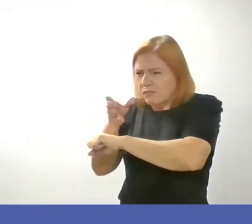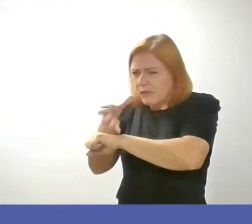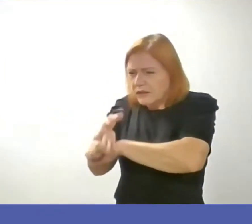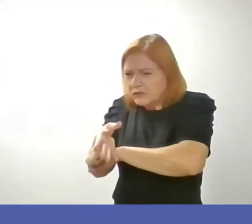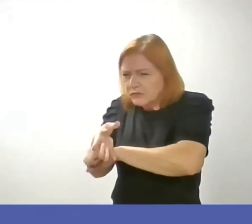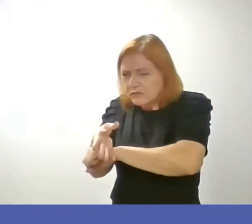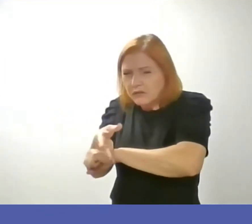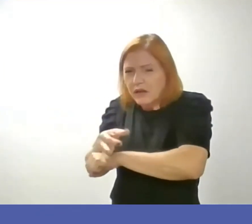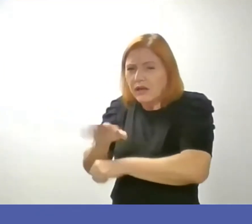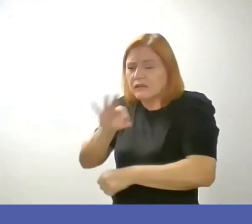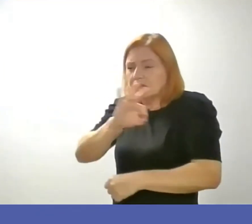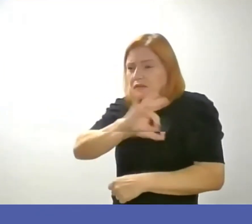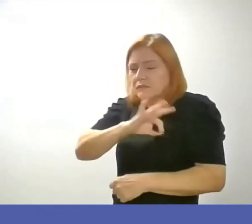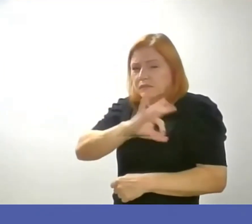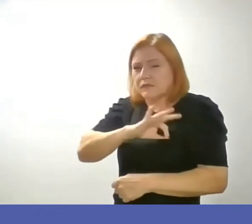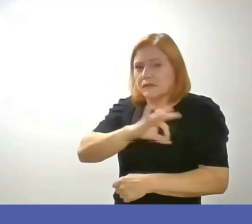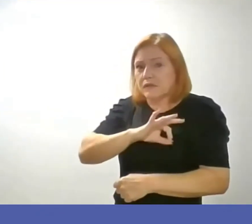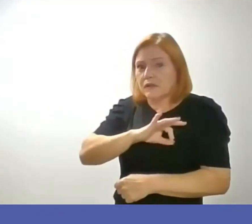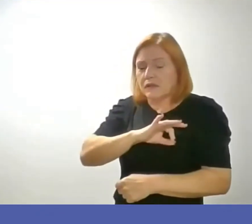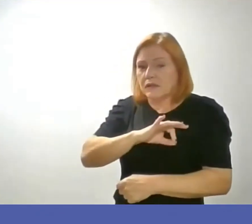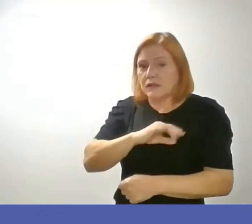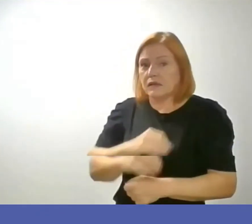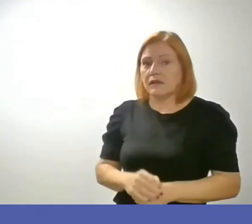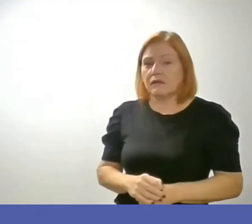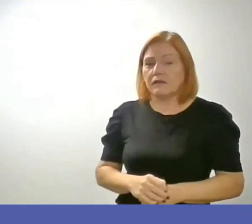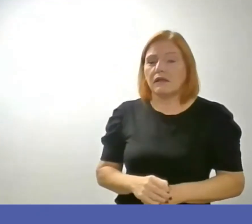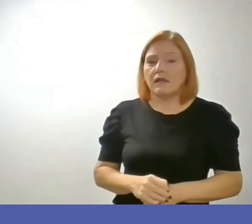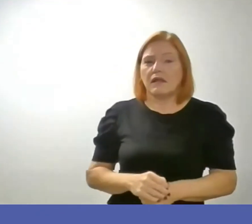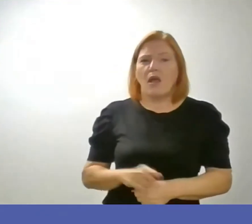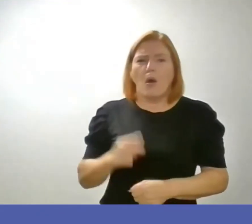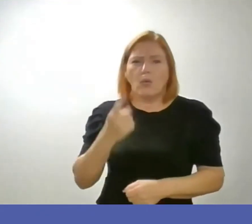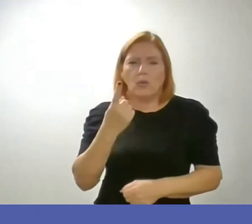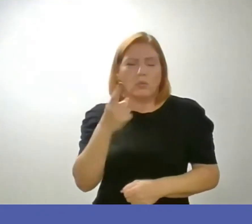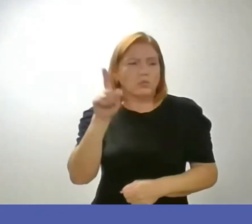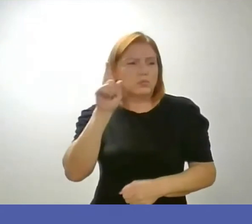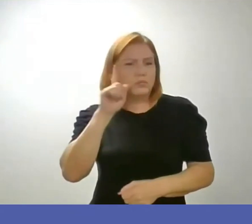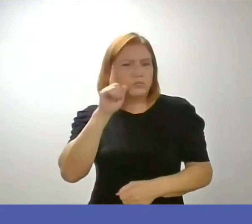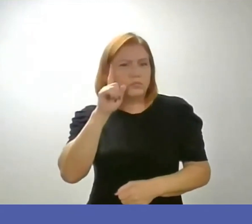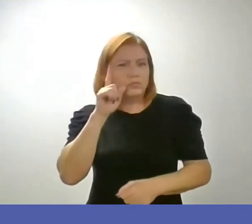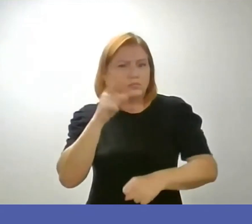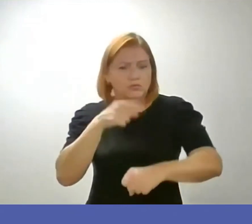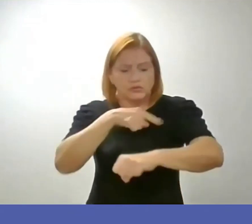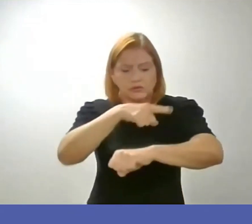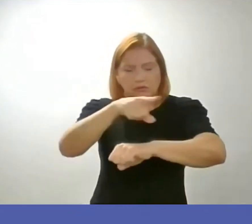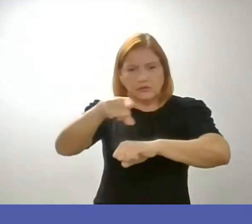dia é a jornada de 12 horas. O dia